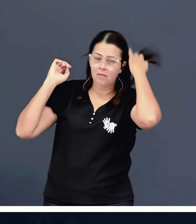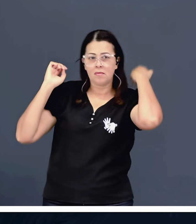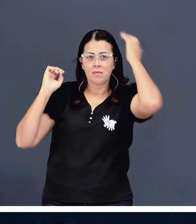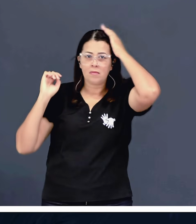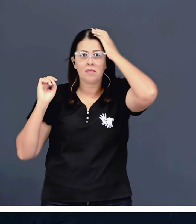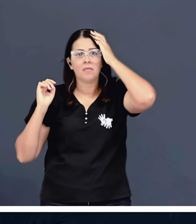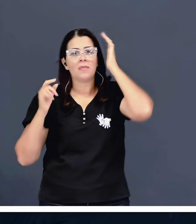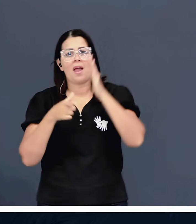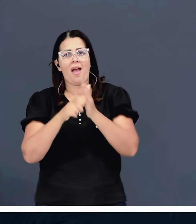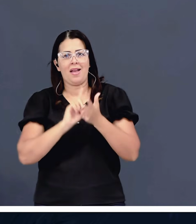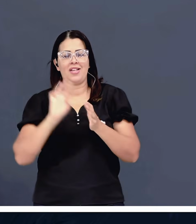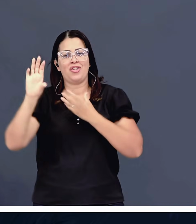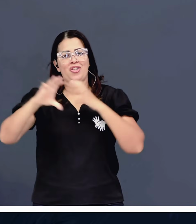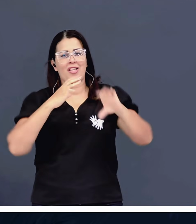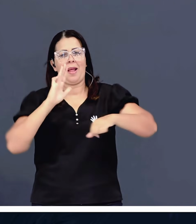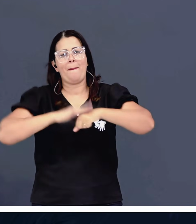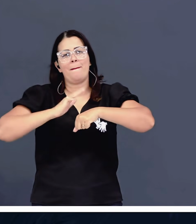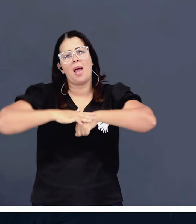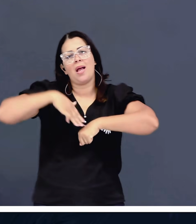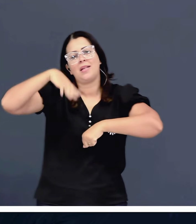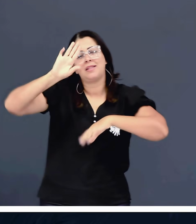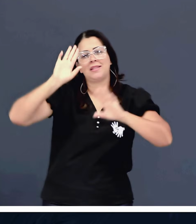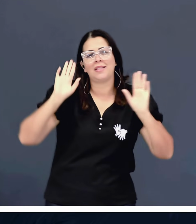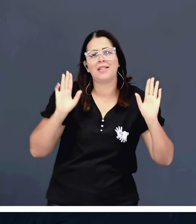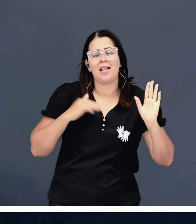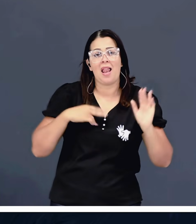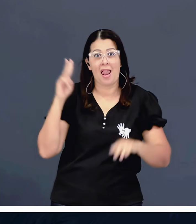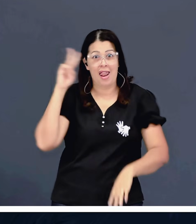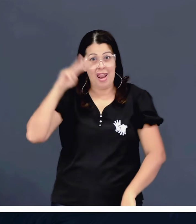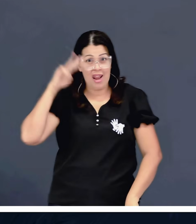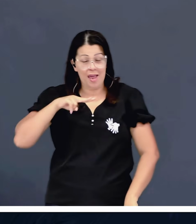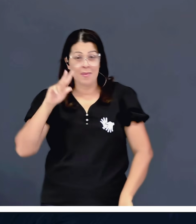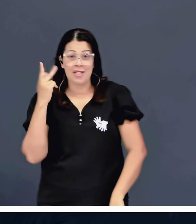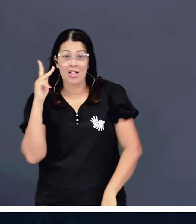Antes da gente cantar que Deus é mais que abundante, lembra da história da viúva?